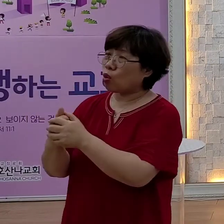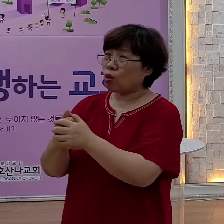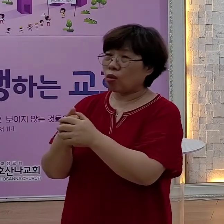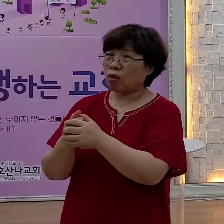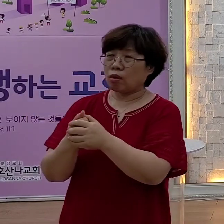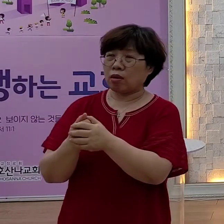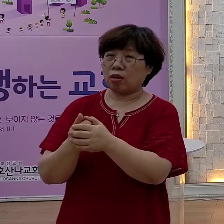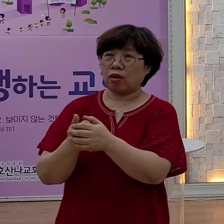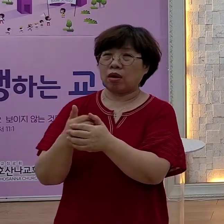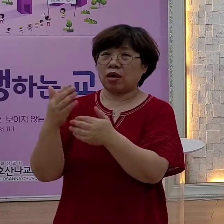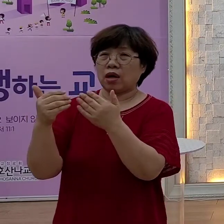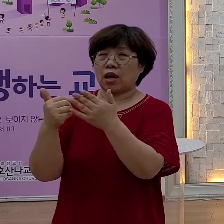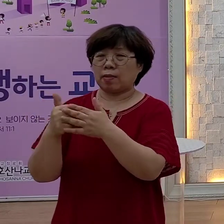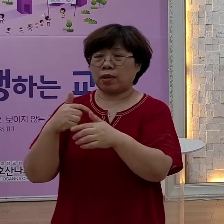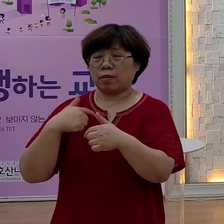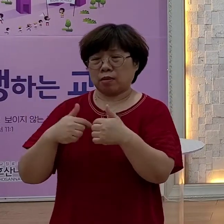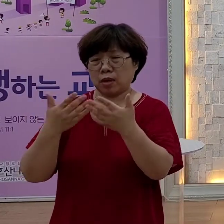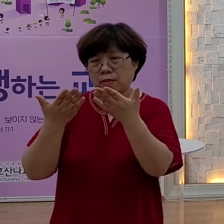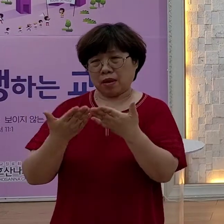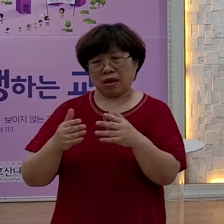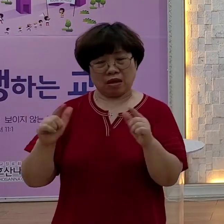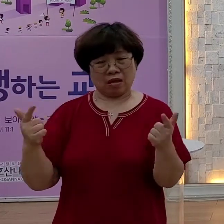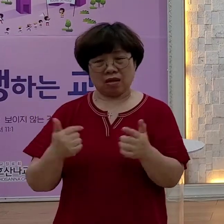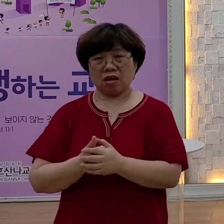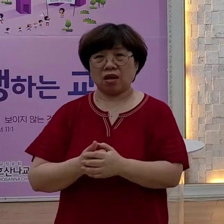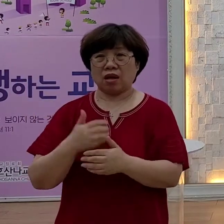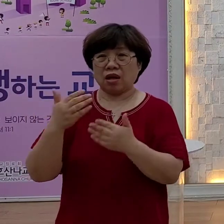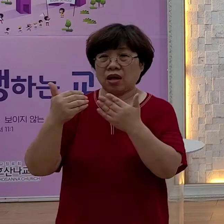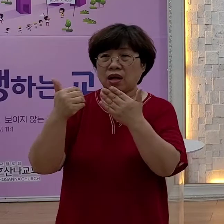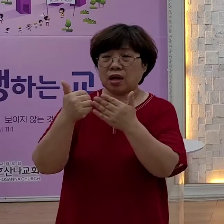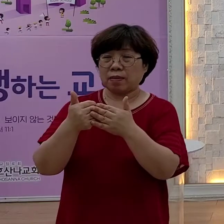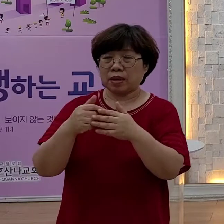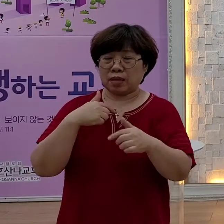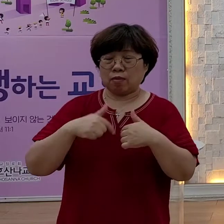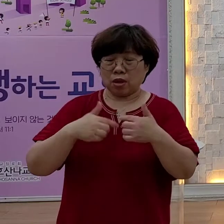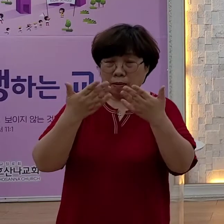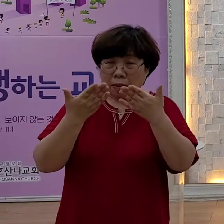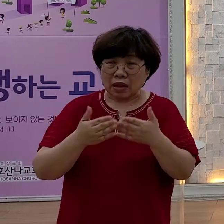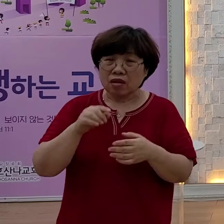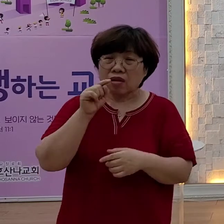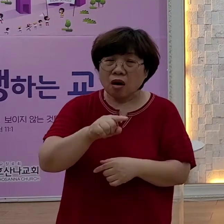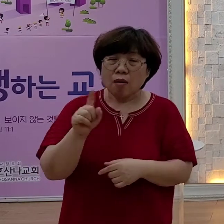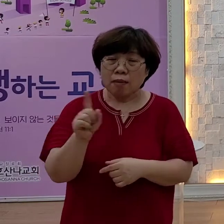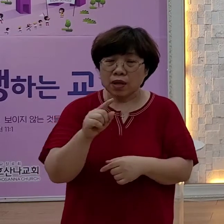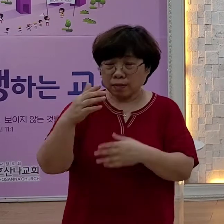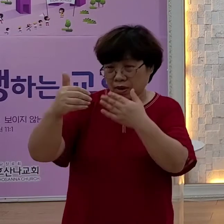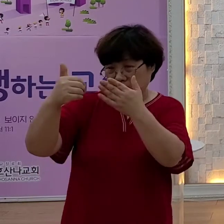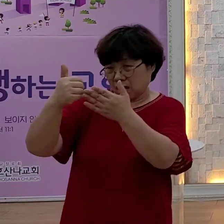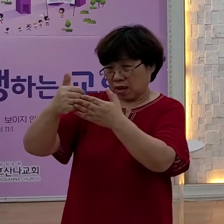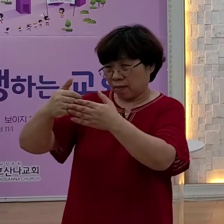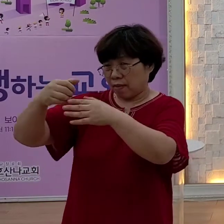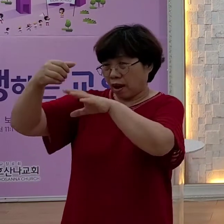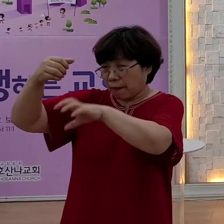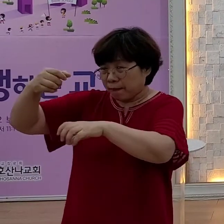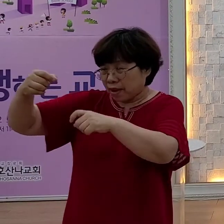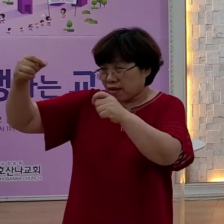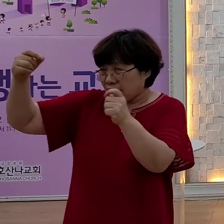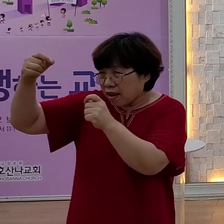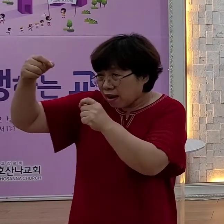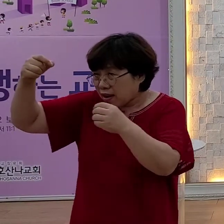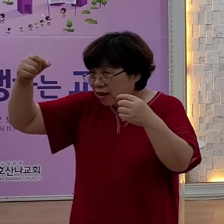그것보다도 하나님은 하나님께 더 가까이 다가가서 말씀을